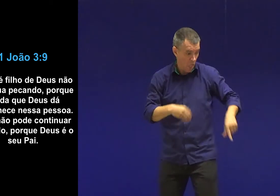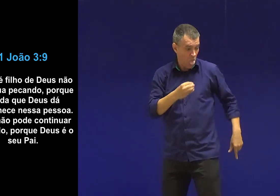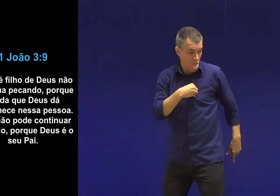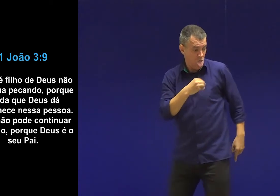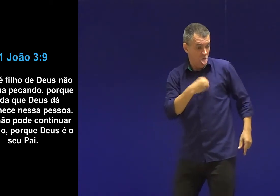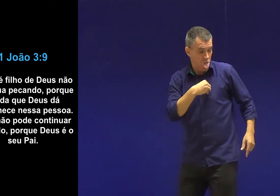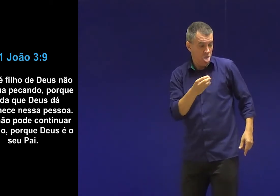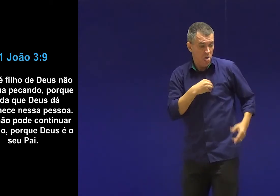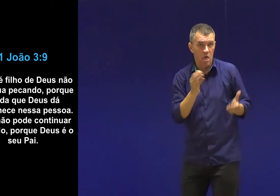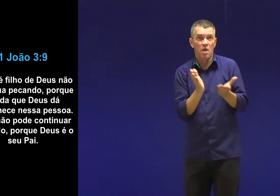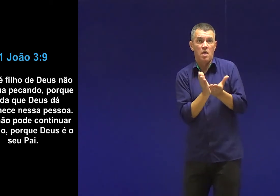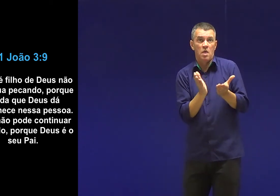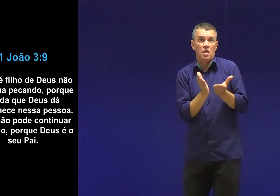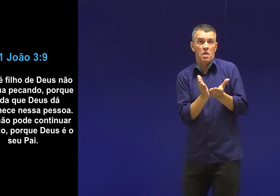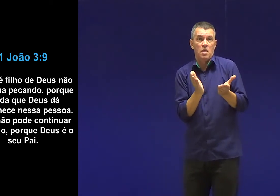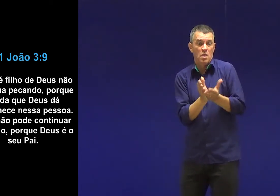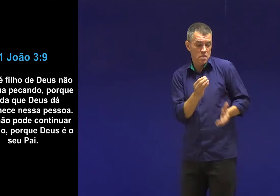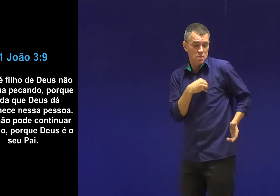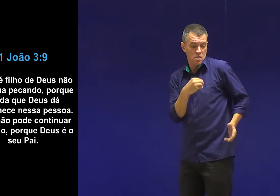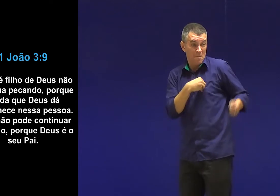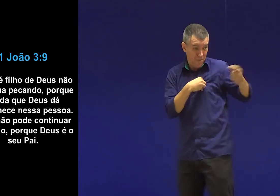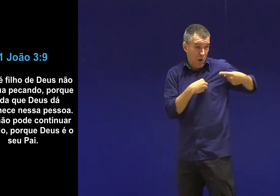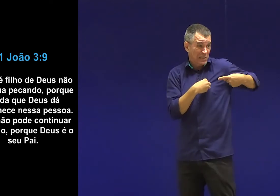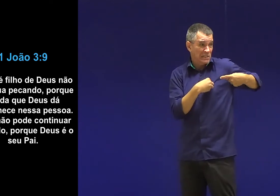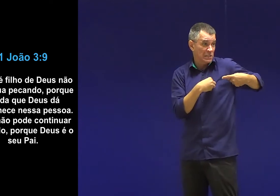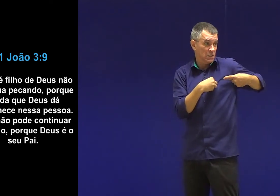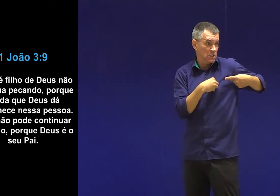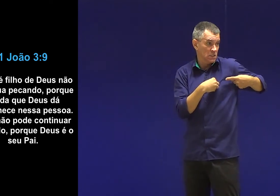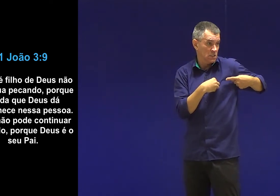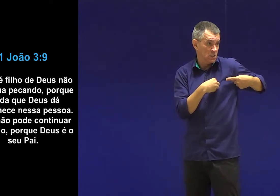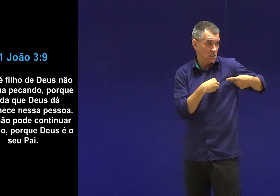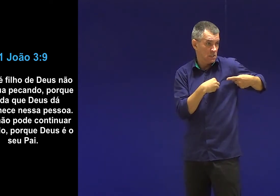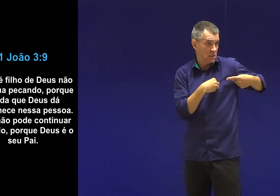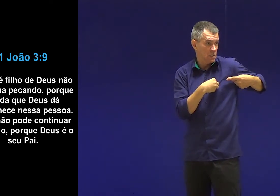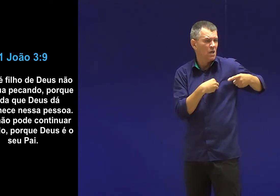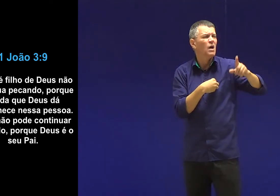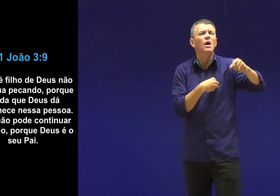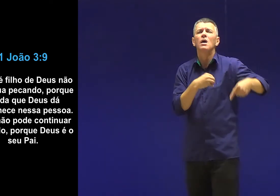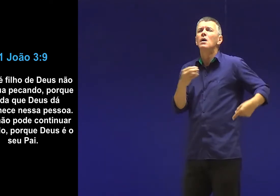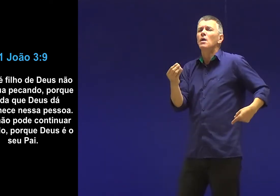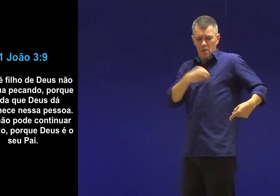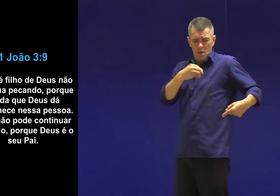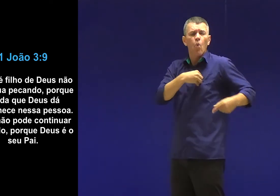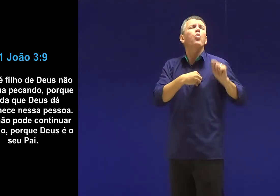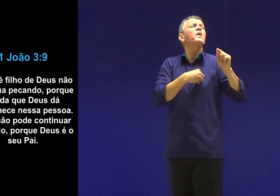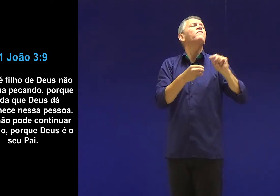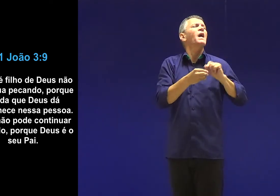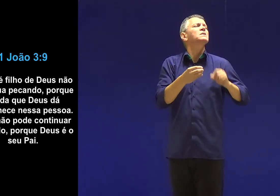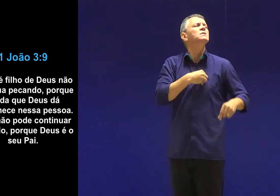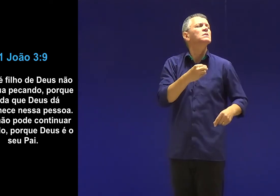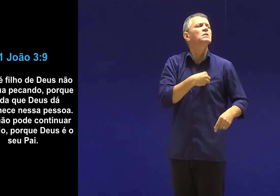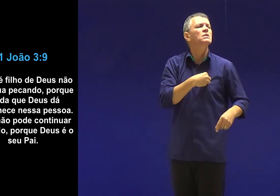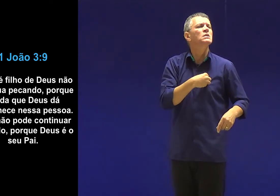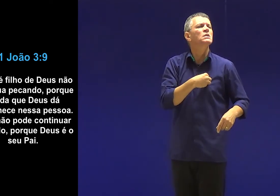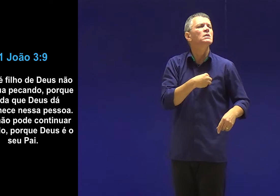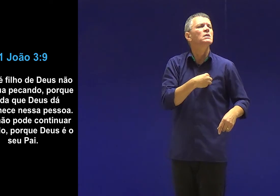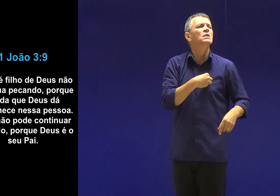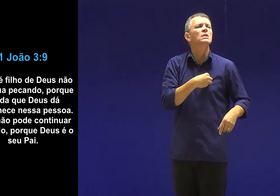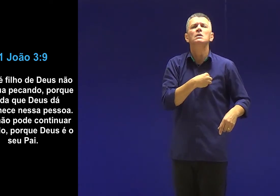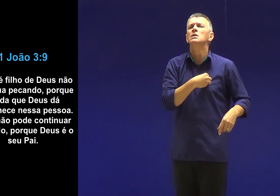quem continua pecando e se diz cristão é porque não é cristão. O que o pecado faz com a